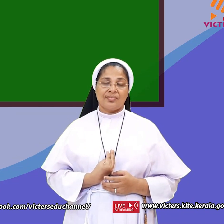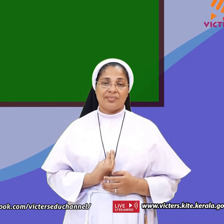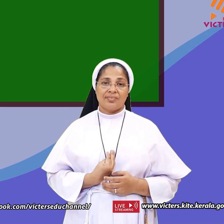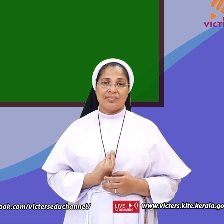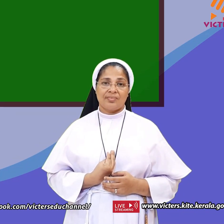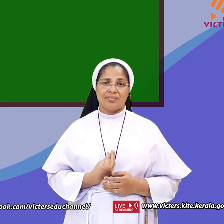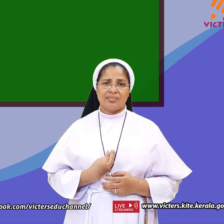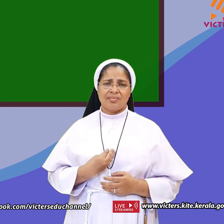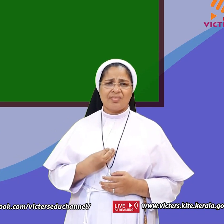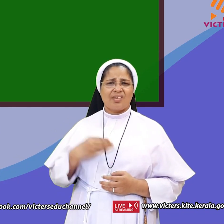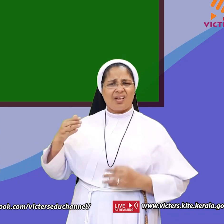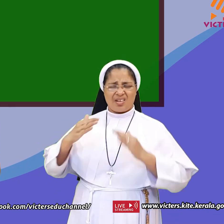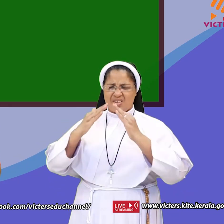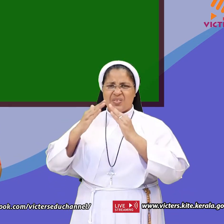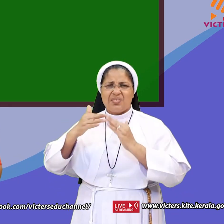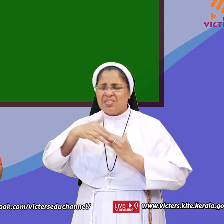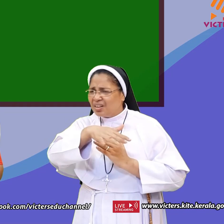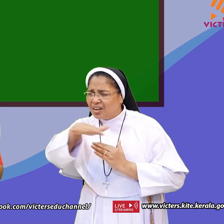പാഴുതറ ഗ്രാമത്തിൻ്റെ ദുഃഖമായി മാറുന്നു.